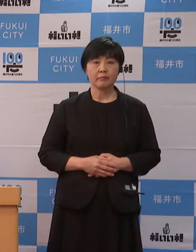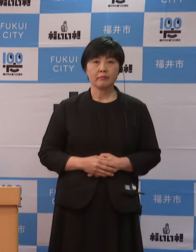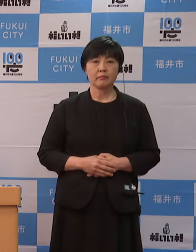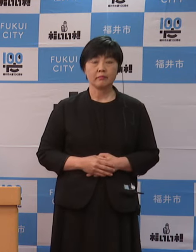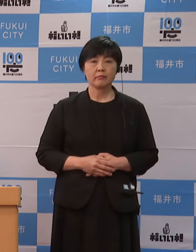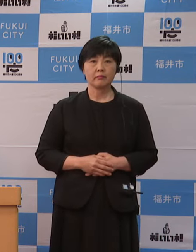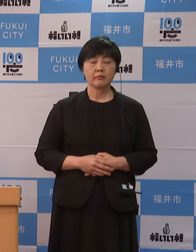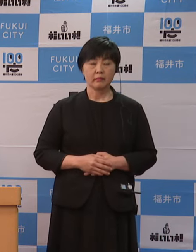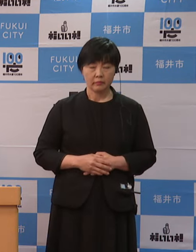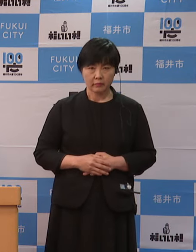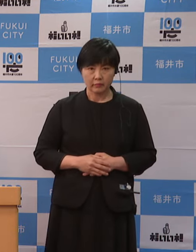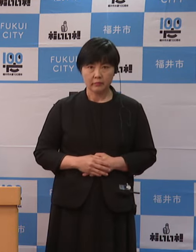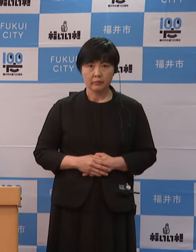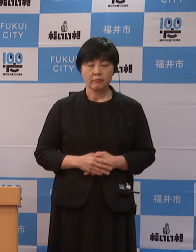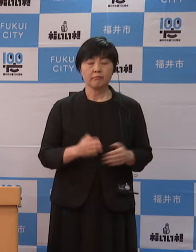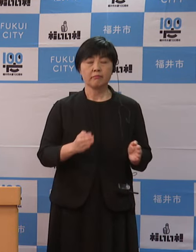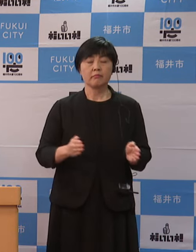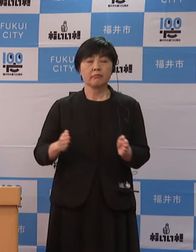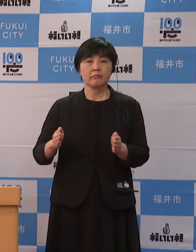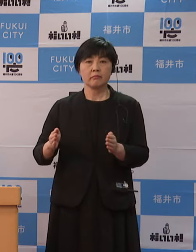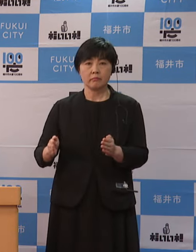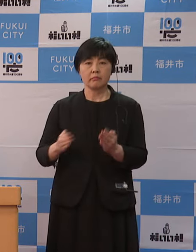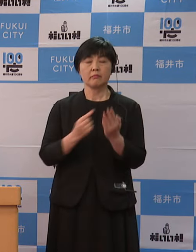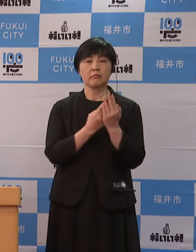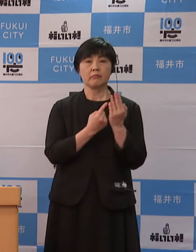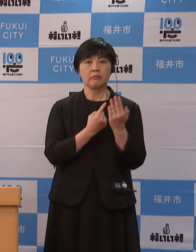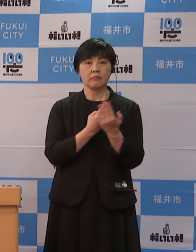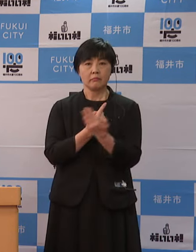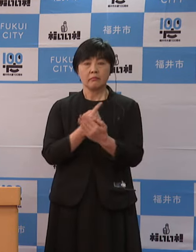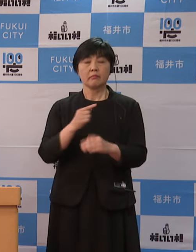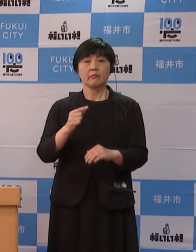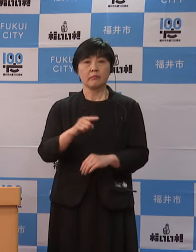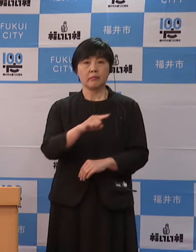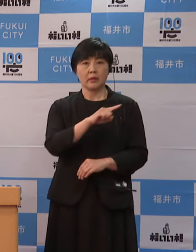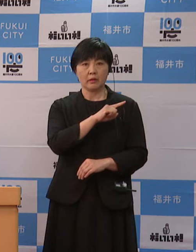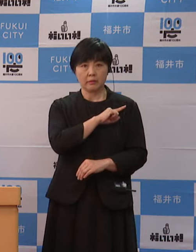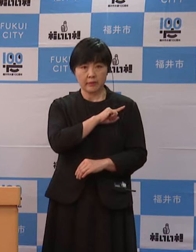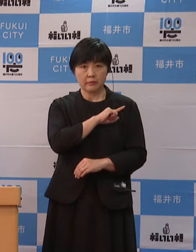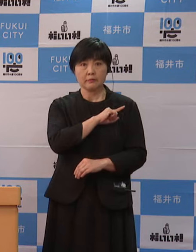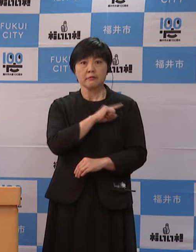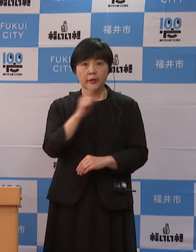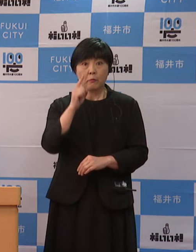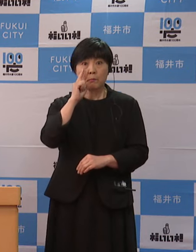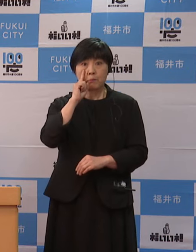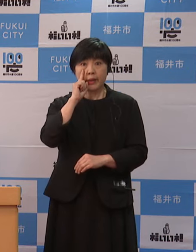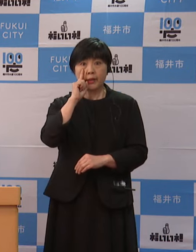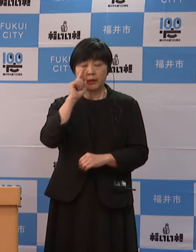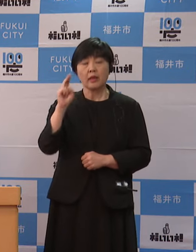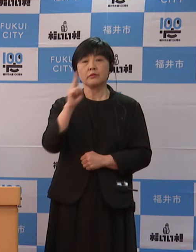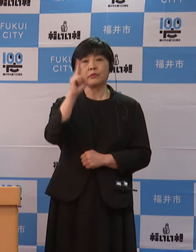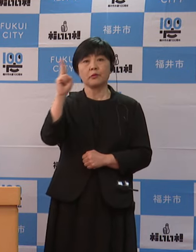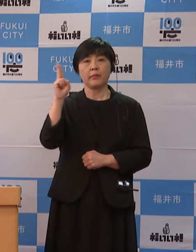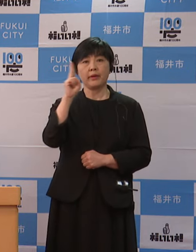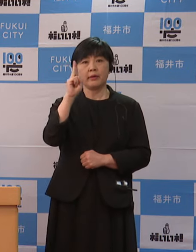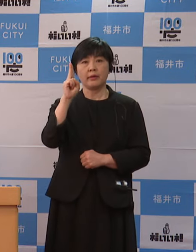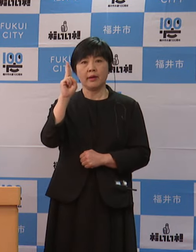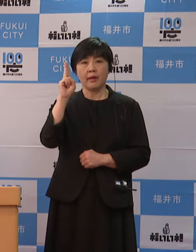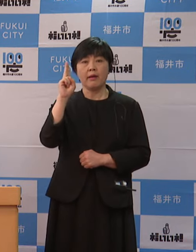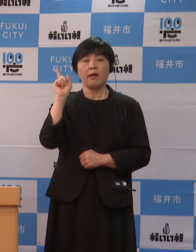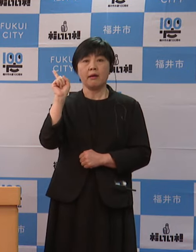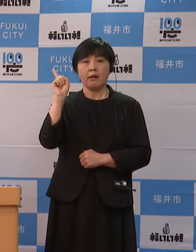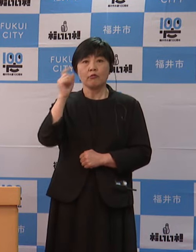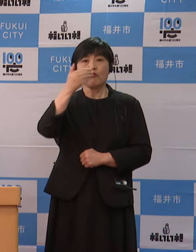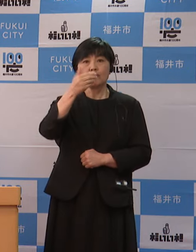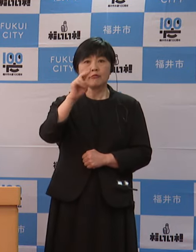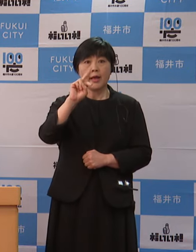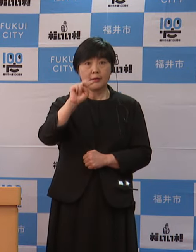の、記者会見の一つ目ですけれども、スロベニア共和国 のクラン氏の